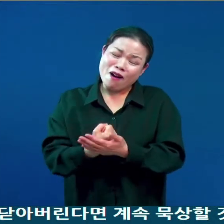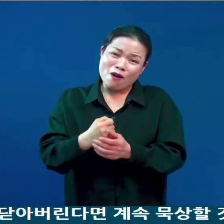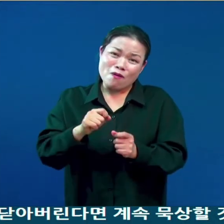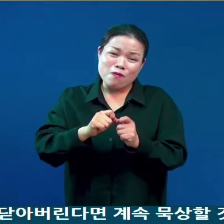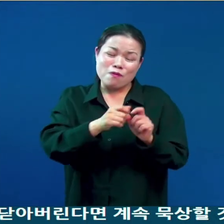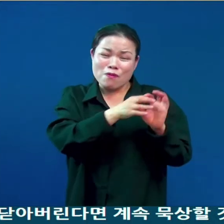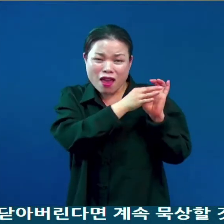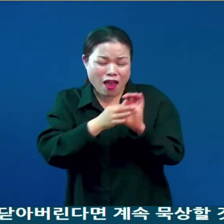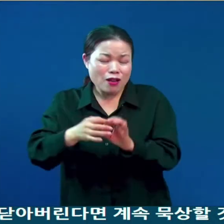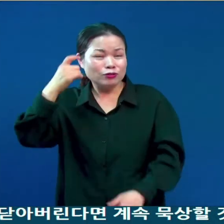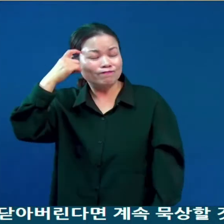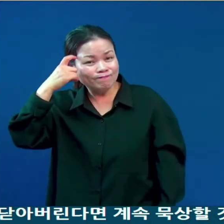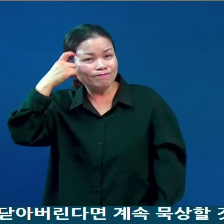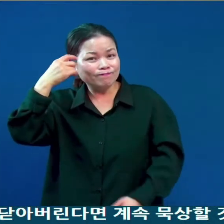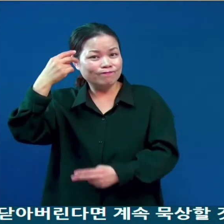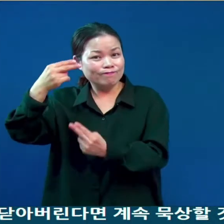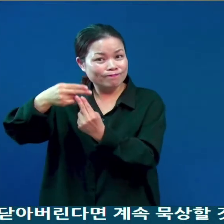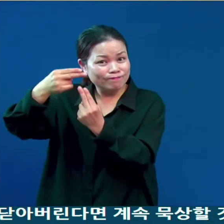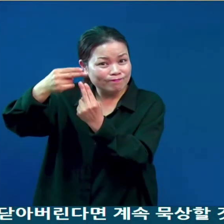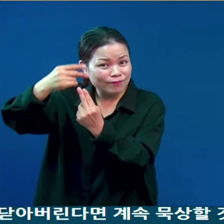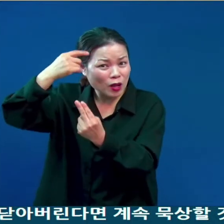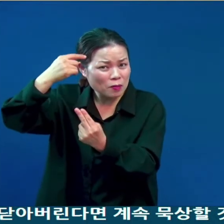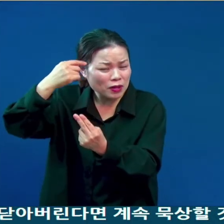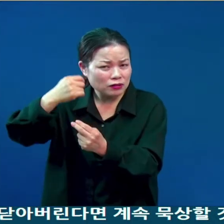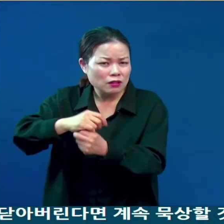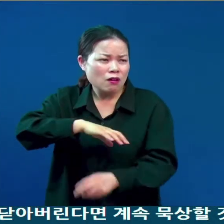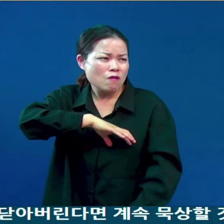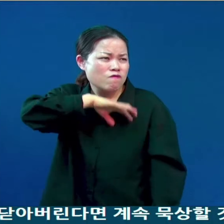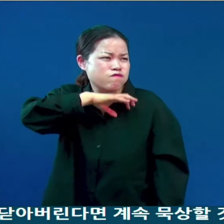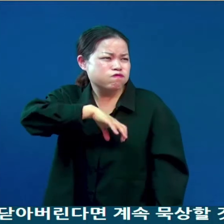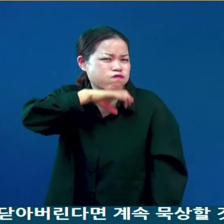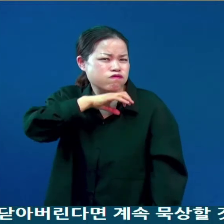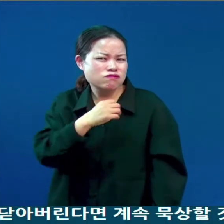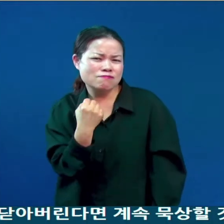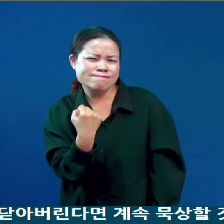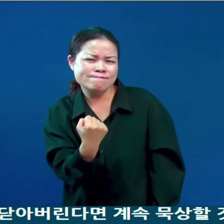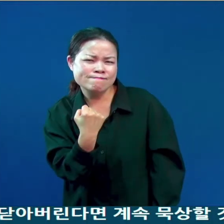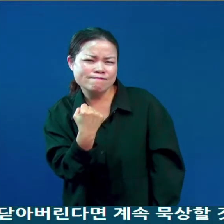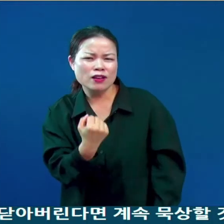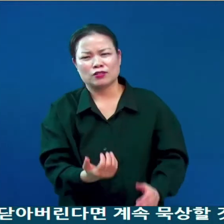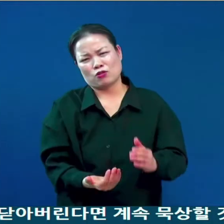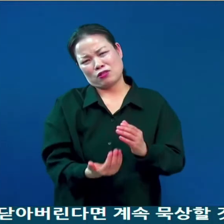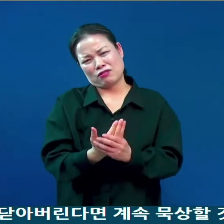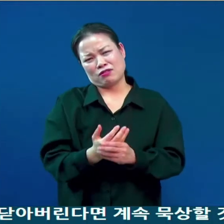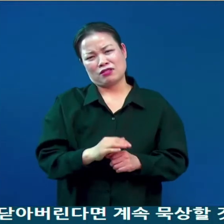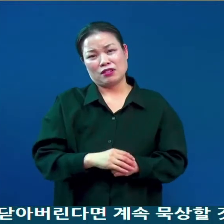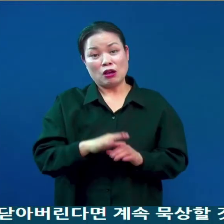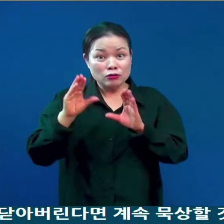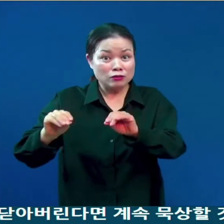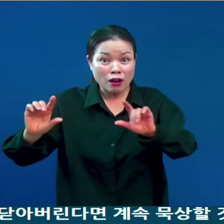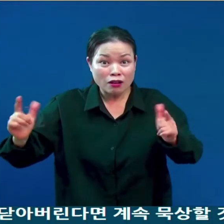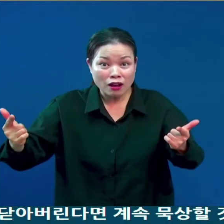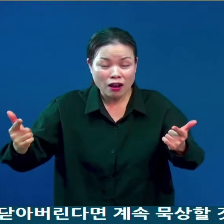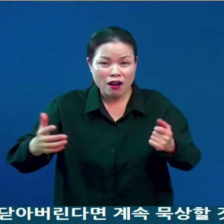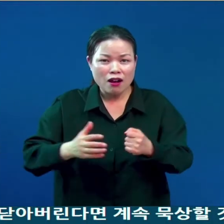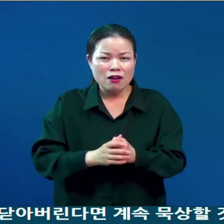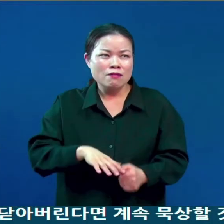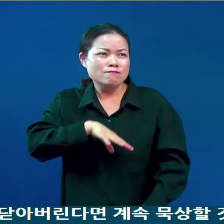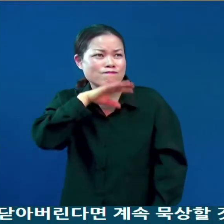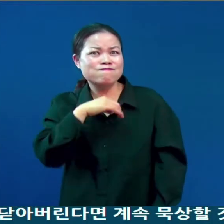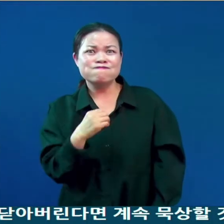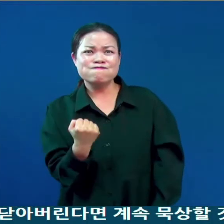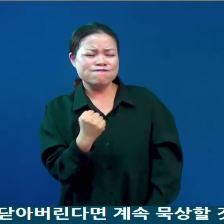보면 이제 그 사람에 대한 원망과 미움으로 발전하게 됩니다. 근데 또 거기에서 그치는 것이 아니라